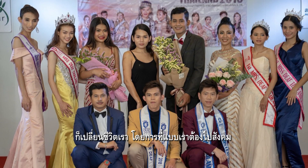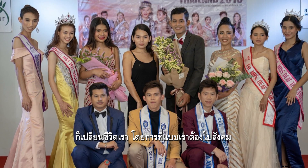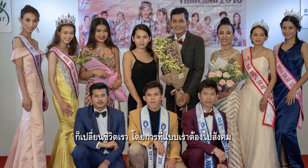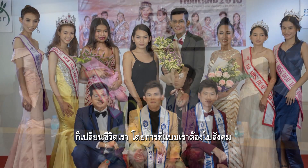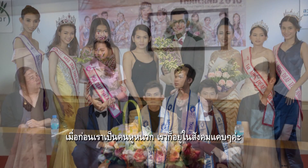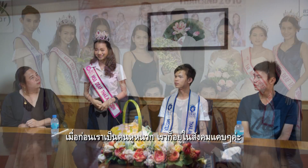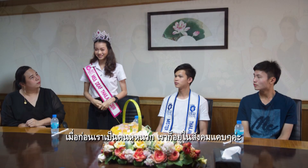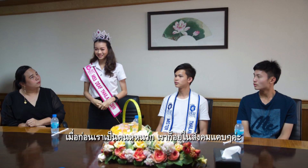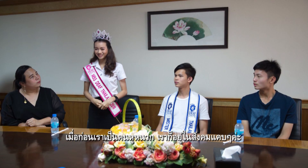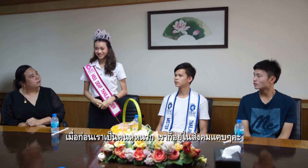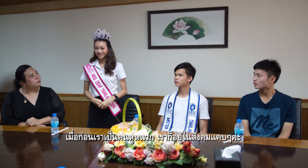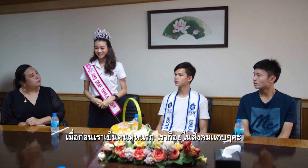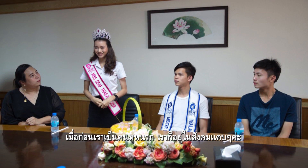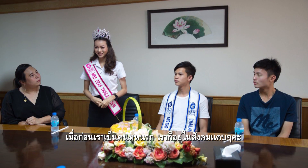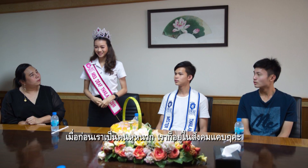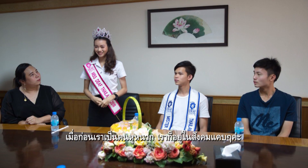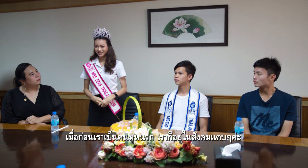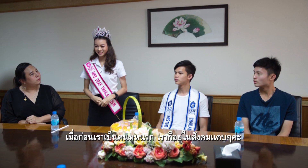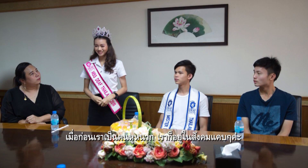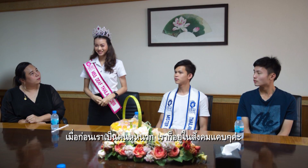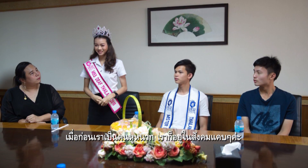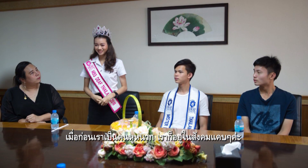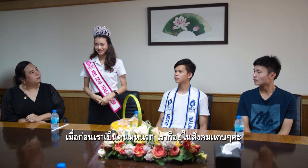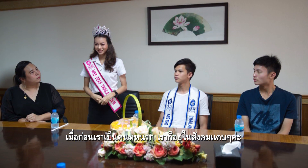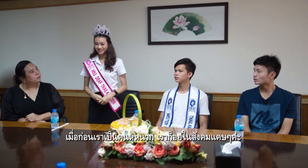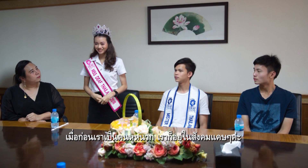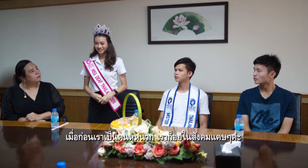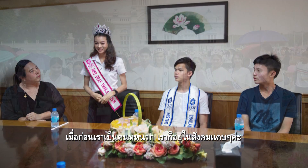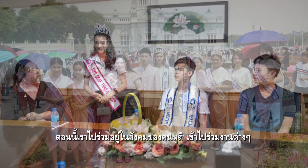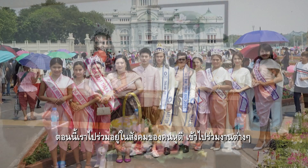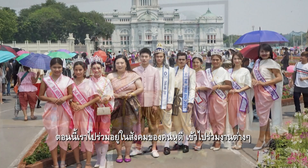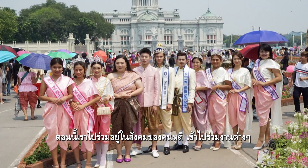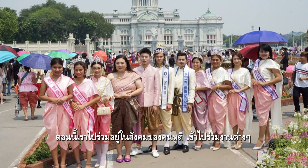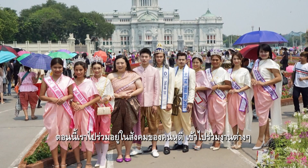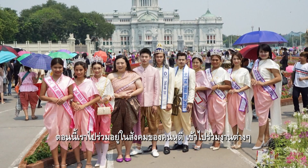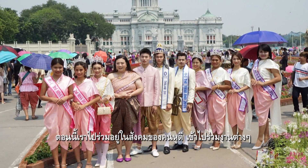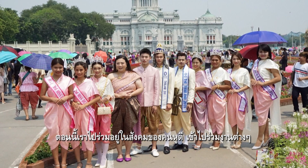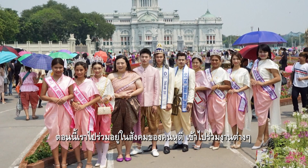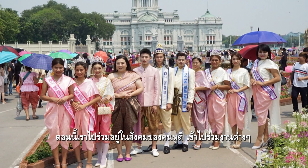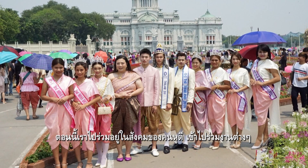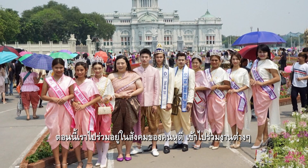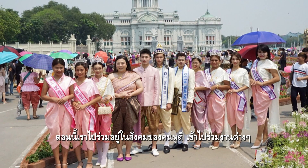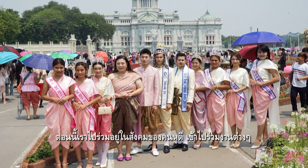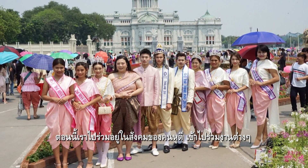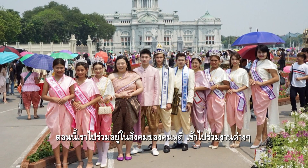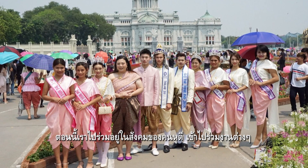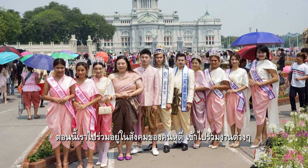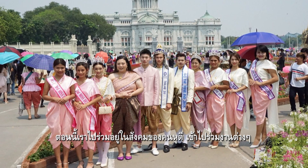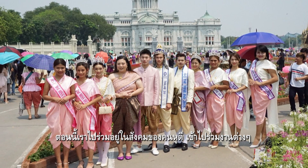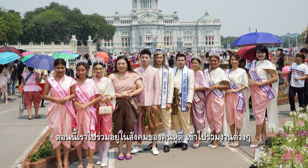ไปเมื่อก่อนเราเป็นคนหูหนวกเราก็อยู่ในสังคมแค่แคบๆอะค่ะเราก็ตอนนี้เราได้ไปร่วมอยู่ในสังคมของคนหูดีเข้าไปร่วมงาน